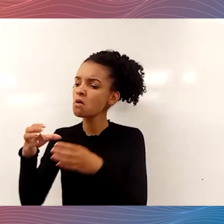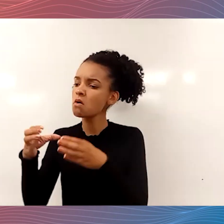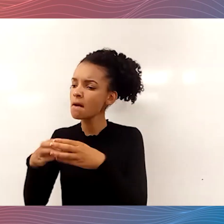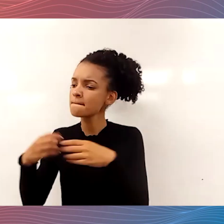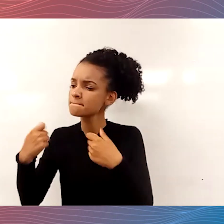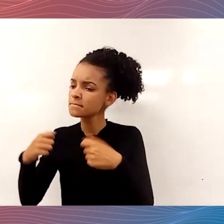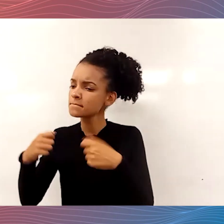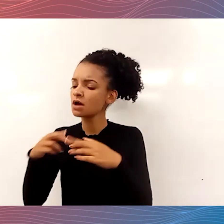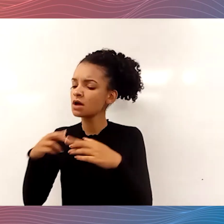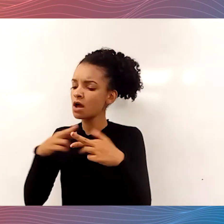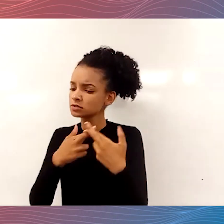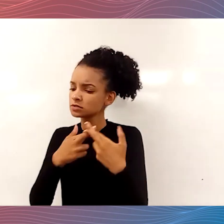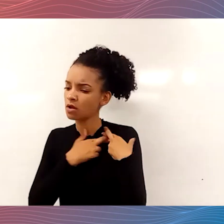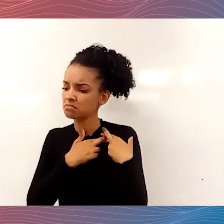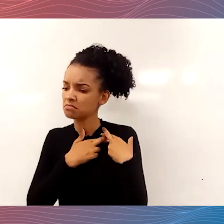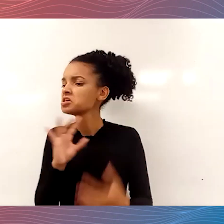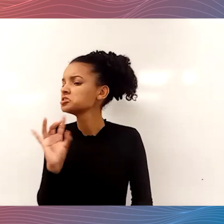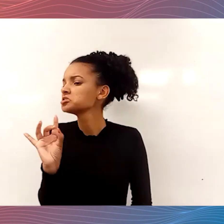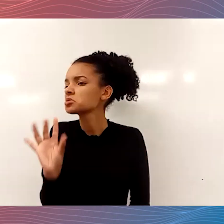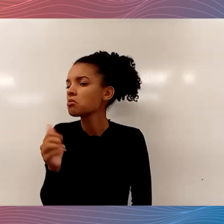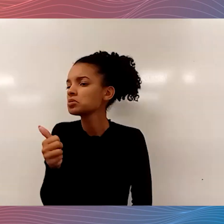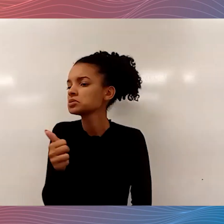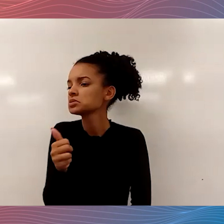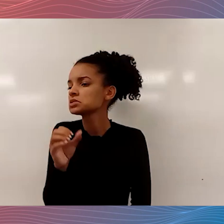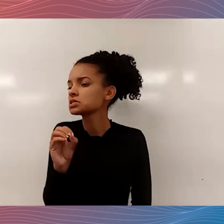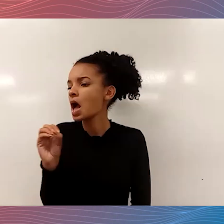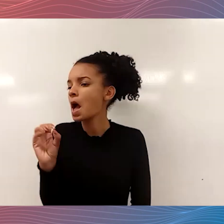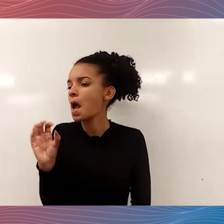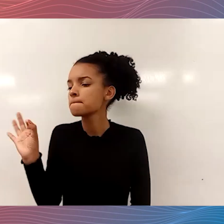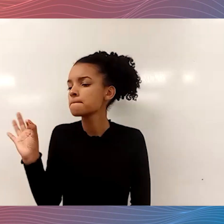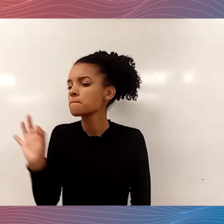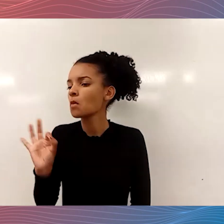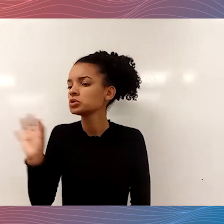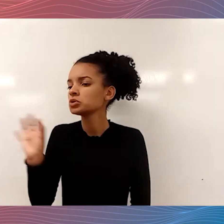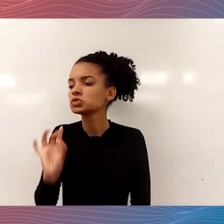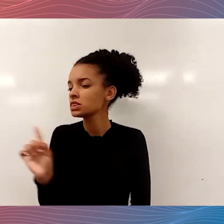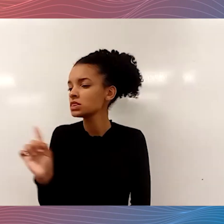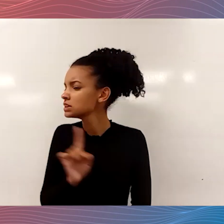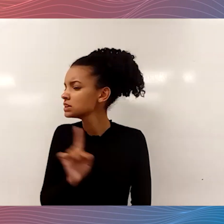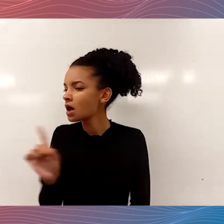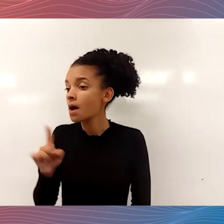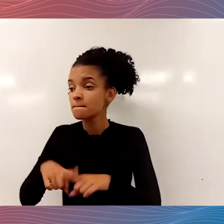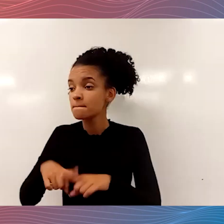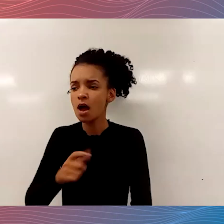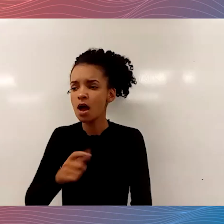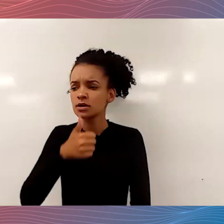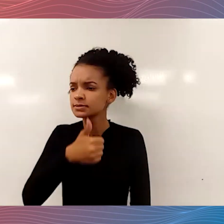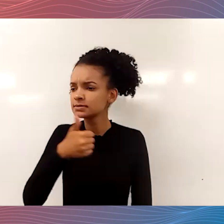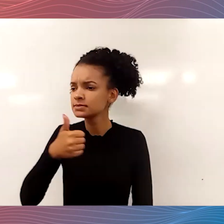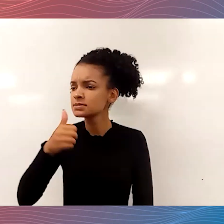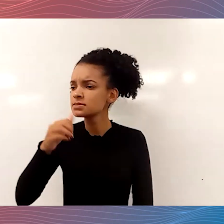dar 100% de si, nós vamos dar 110% de si.